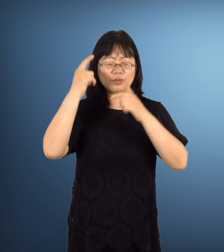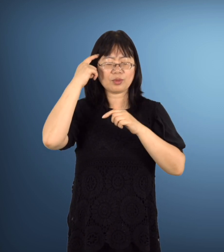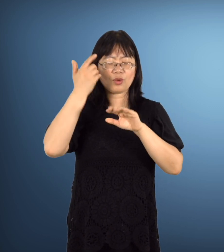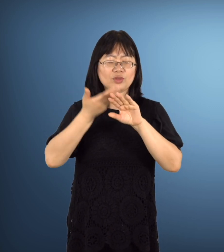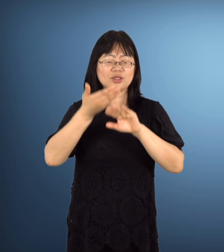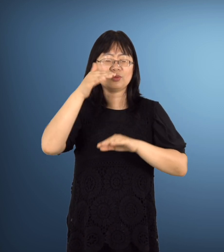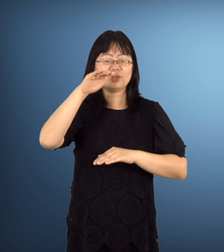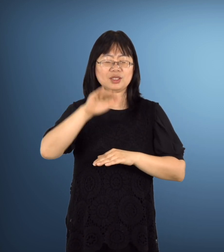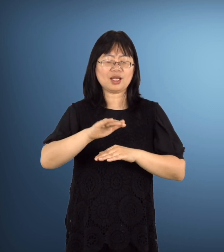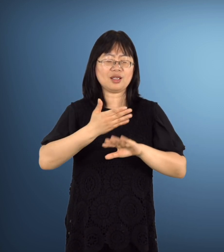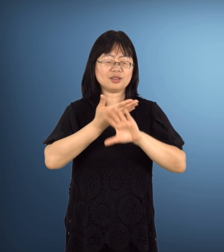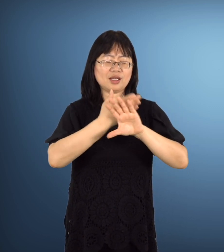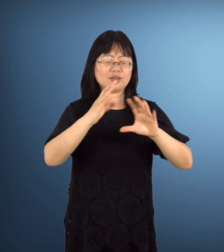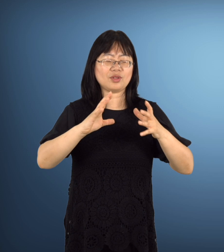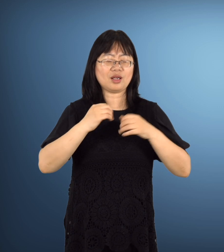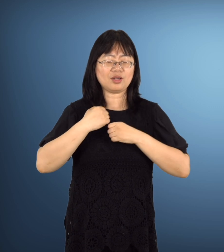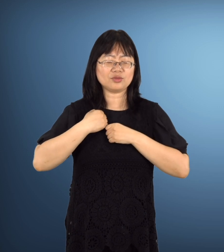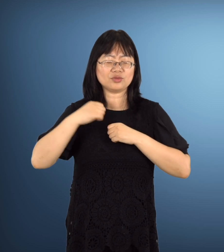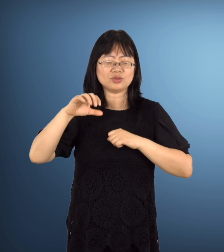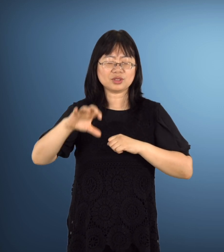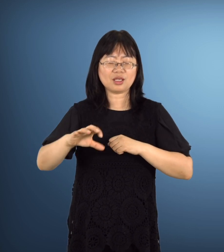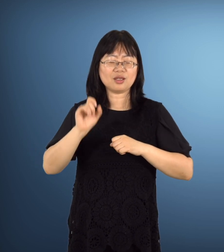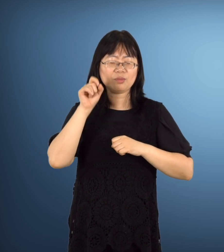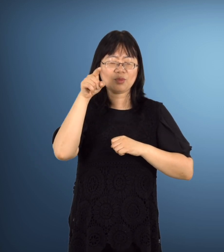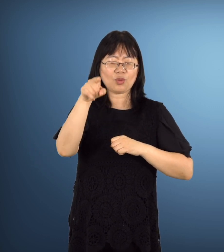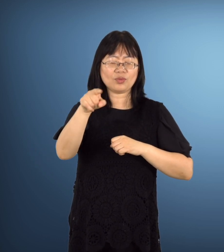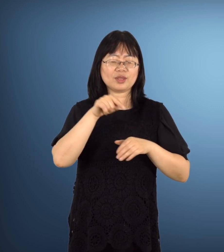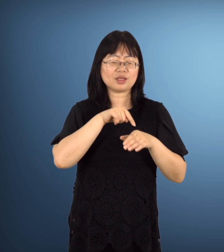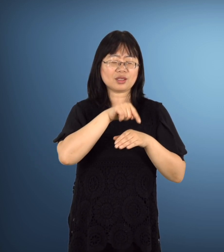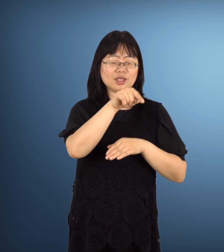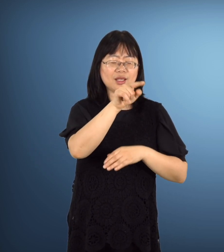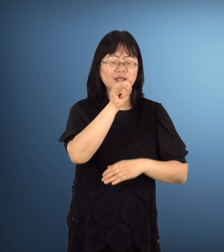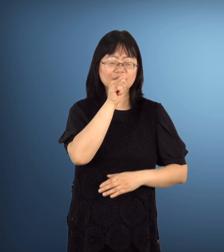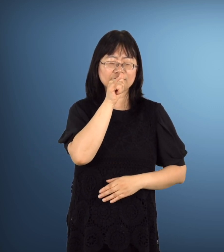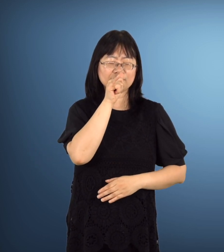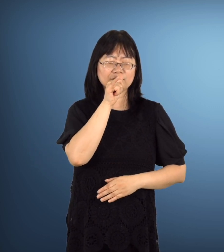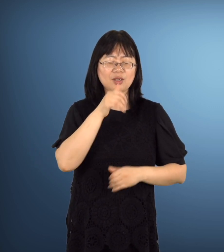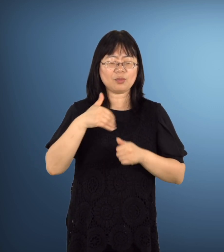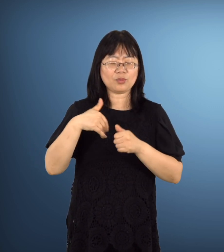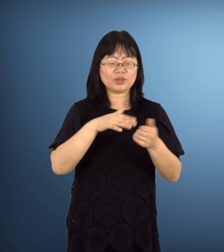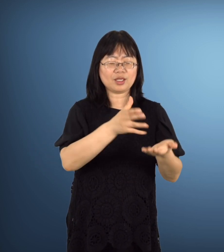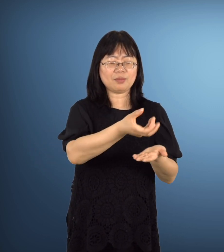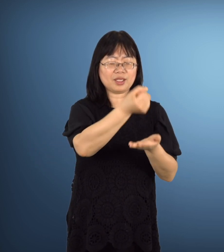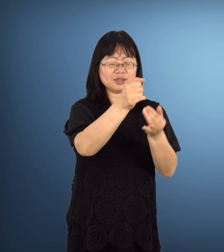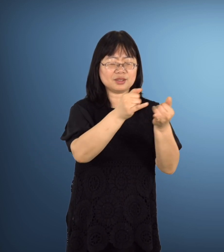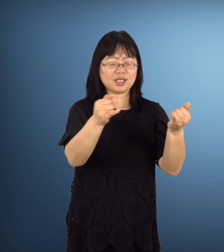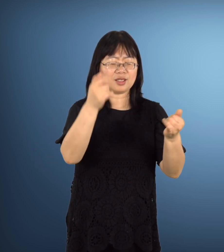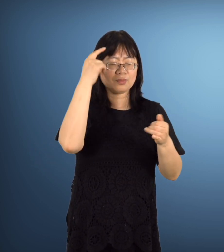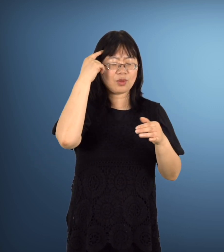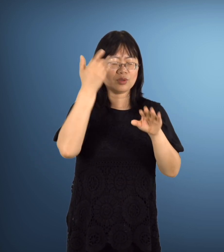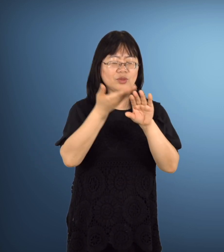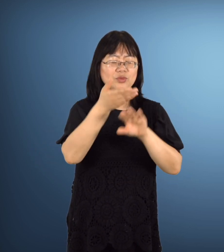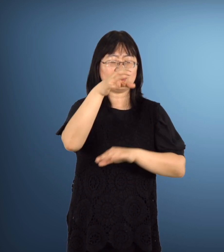위에 해외 군에 멀리 출타해 있는 보냄받은 자들의 머리 위에